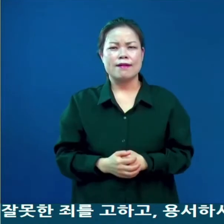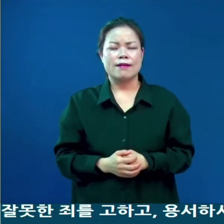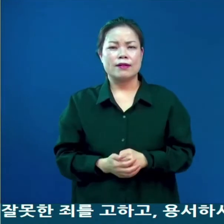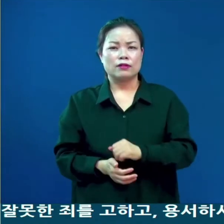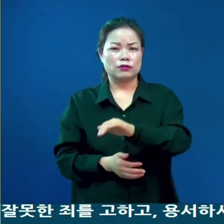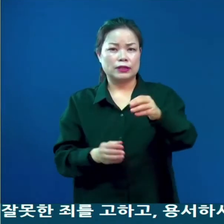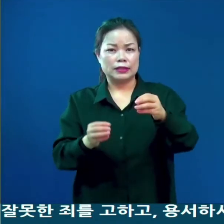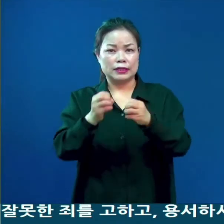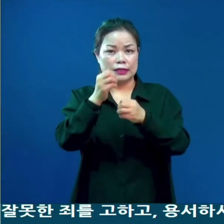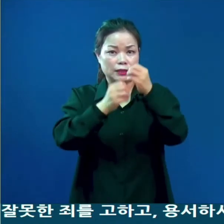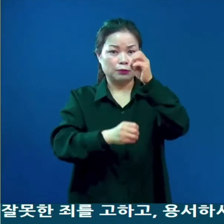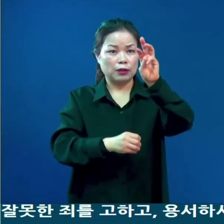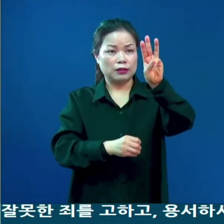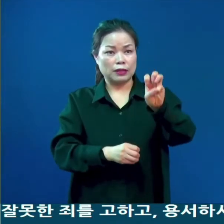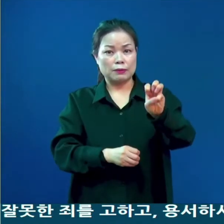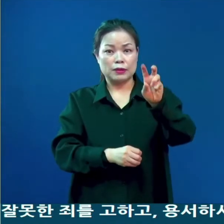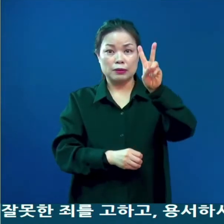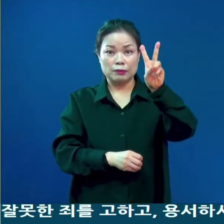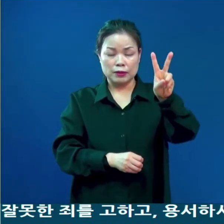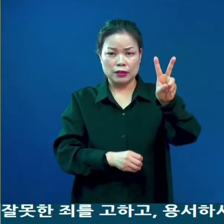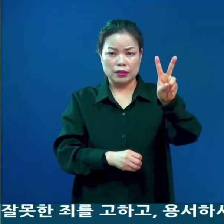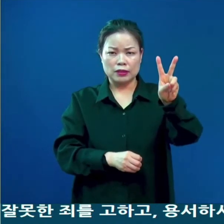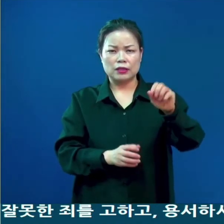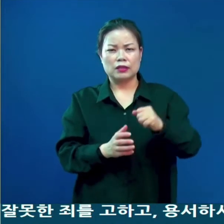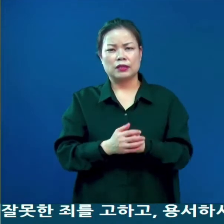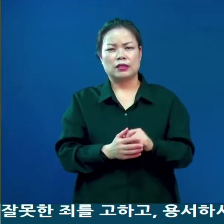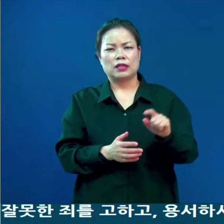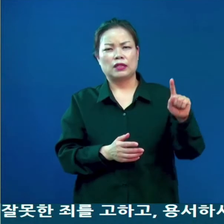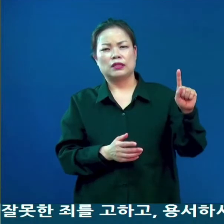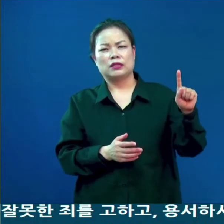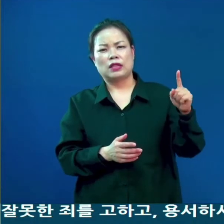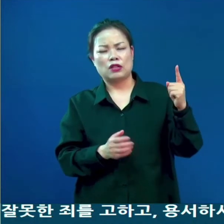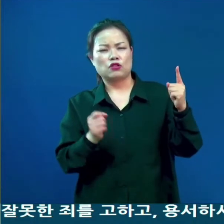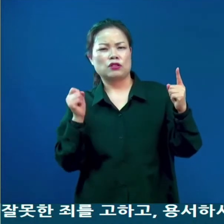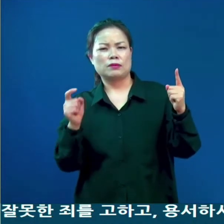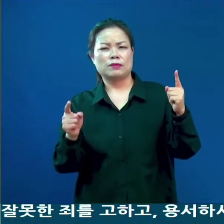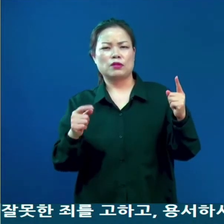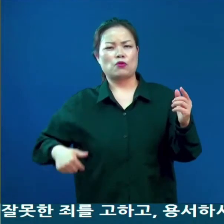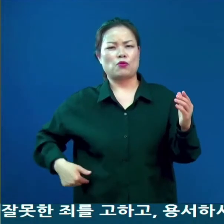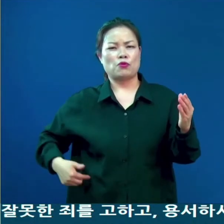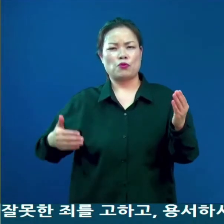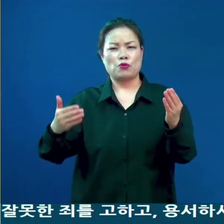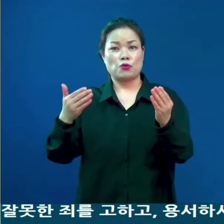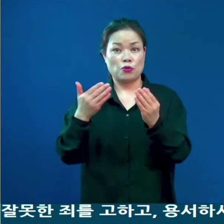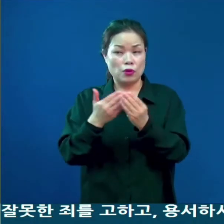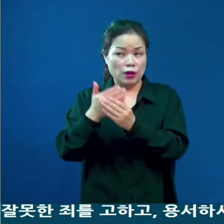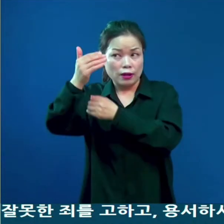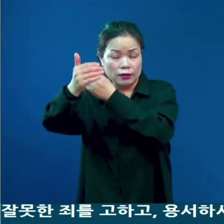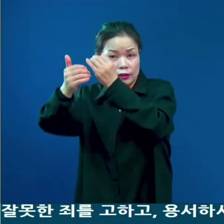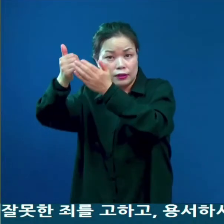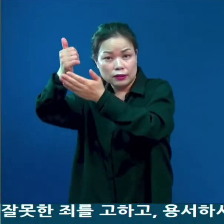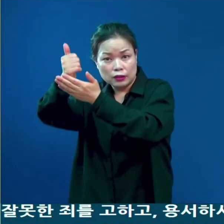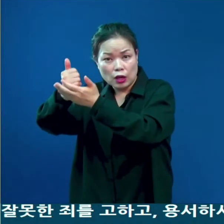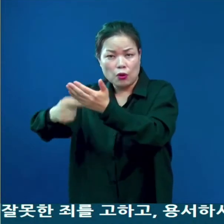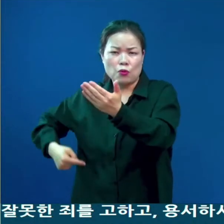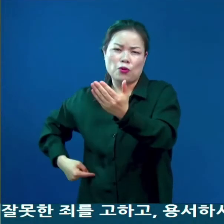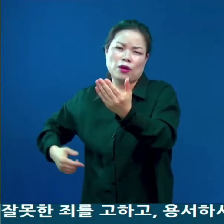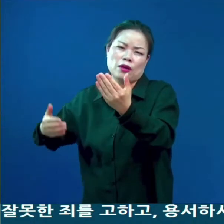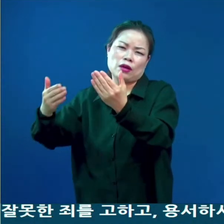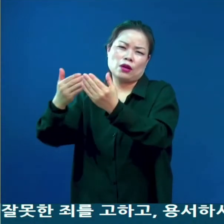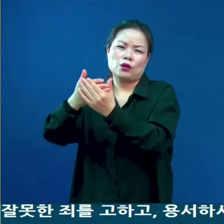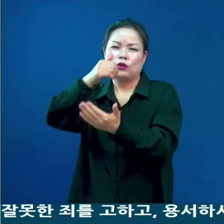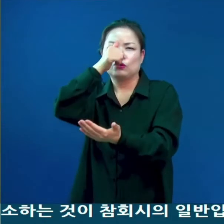우리가 읽은 시편 32편은 다윗이 이미 회개를 했어요. 그죠? 이미 하나님께 회개하고